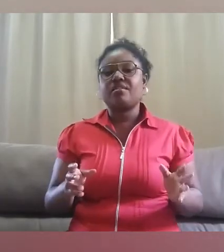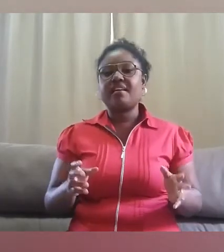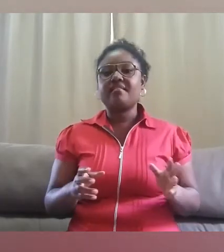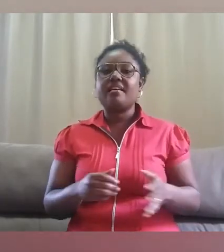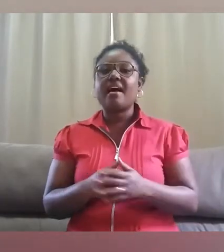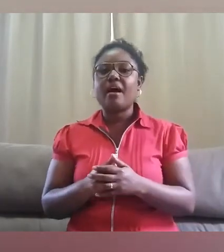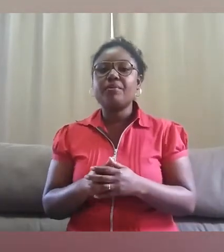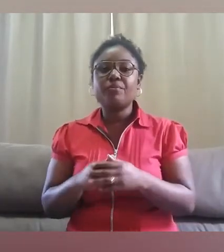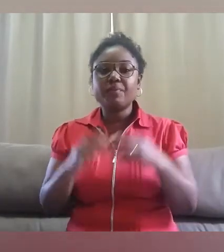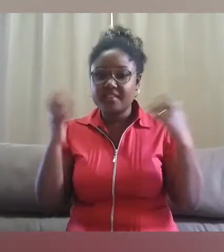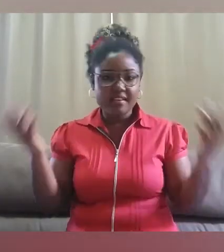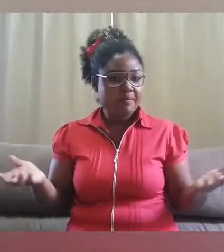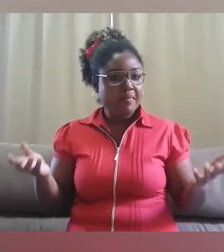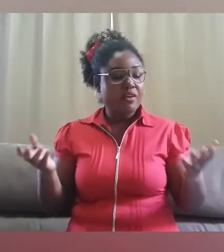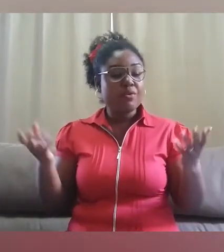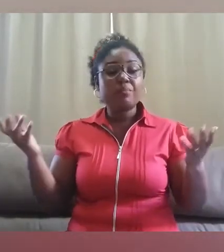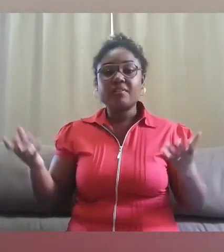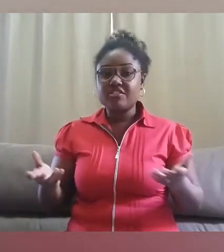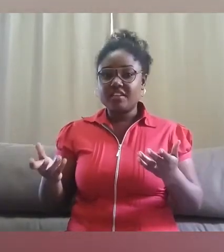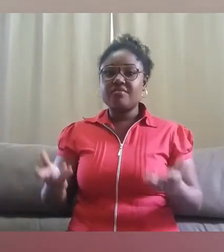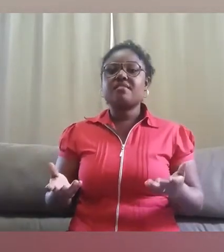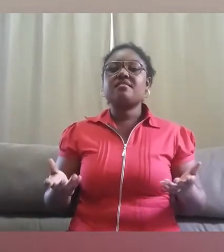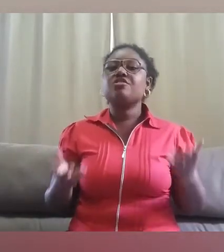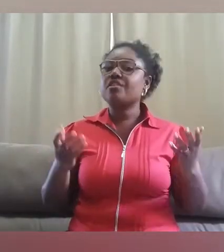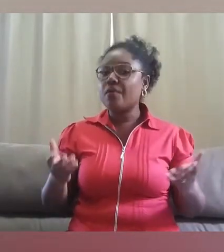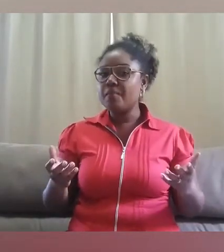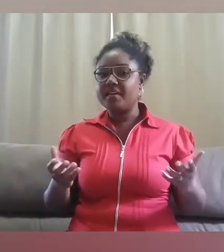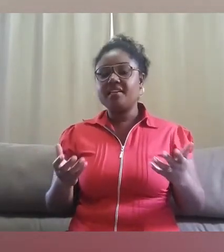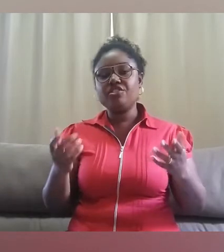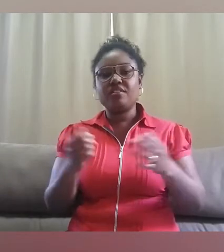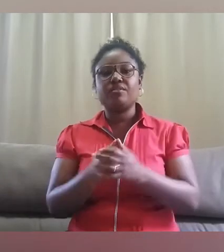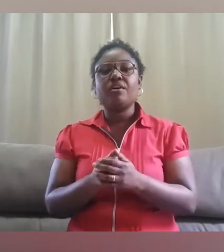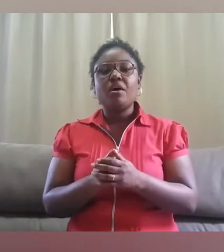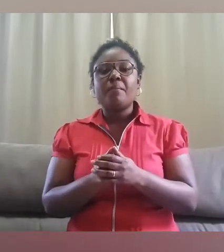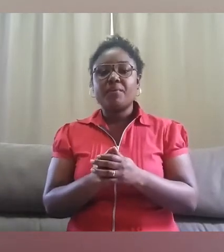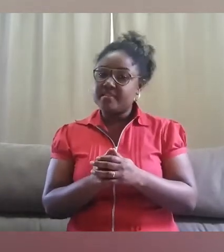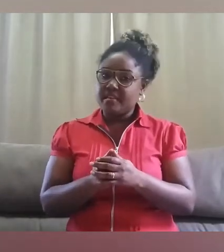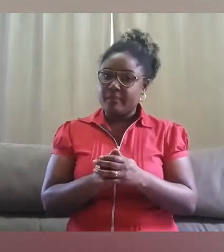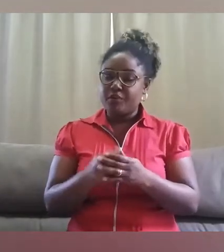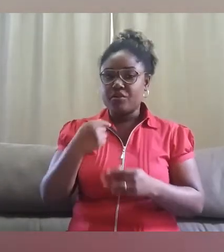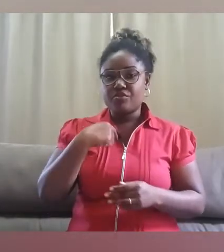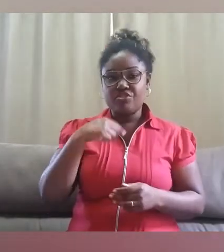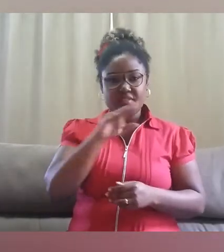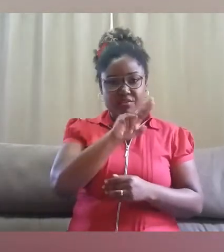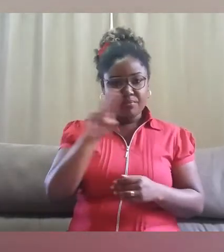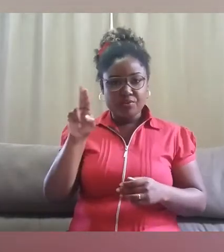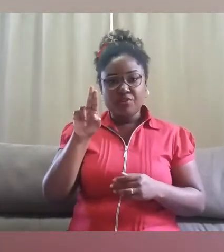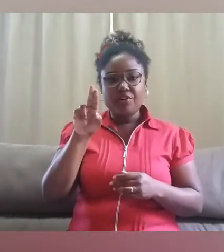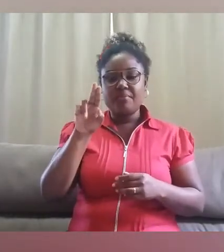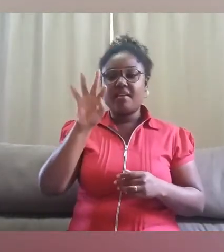soletre rápido, porque o importante é que você seja compreendido. Por exemplo, eu posso dizer que o meu nome